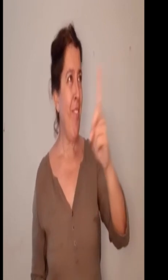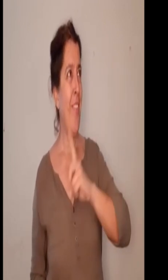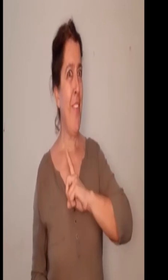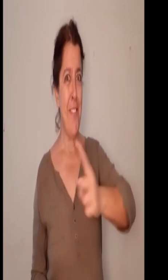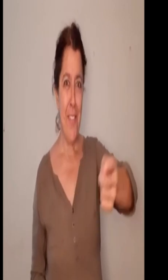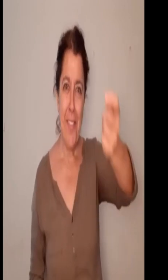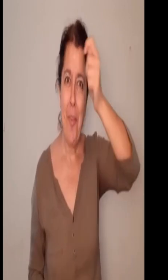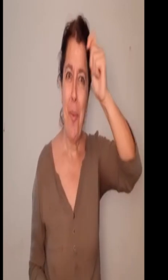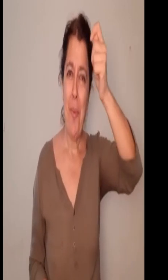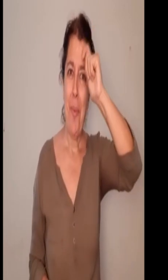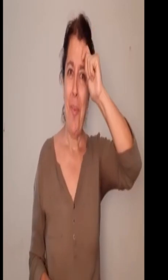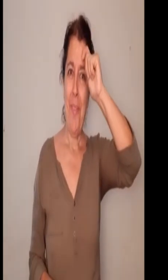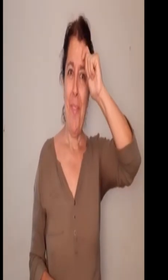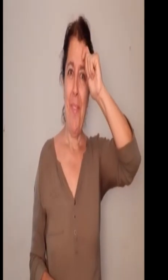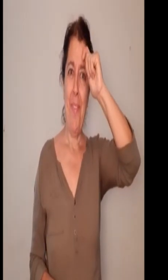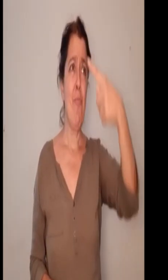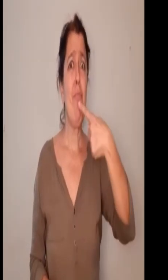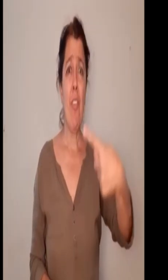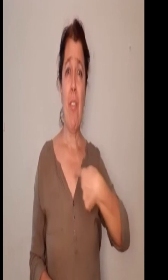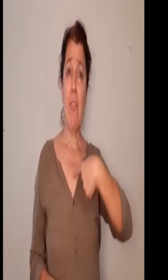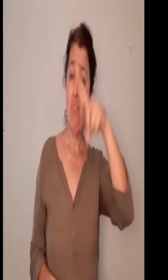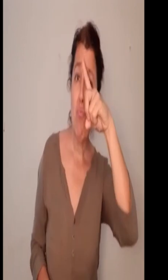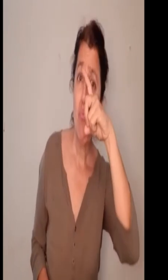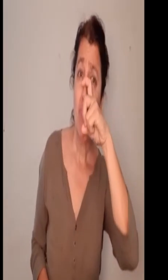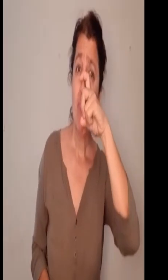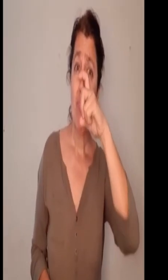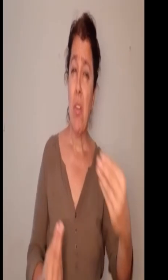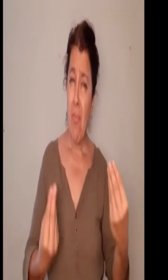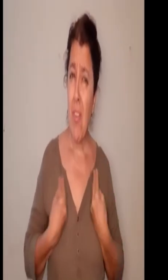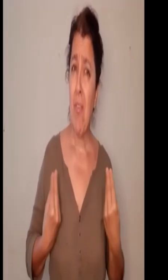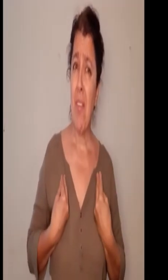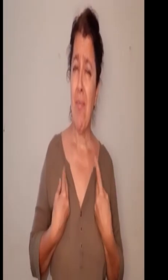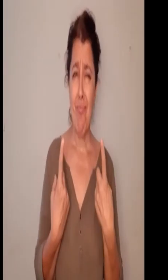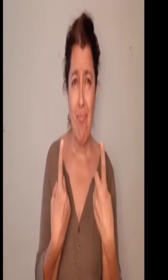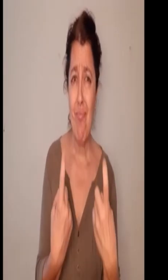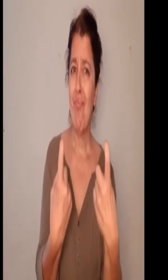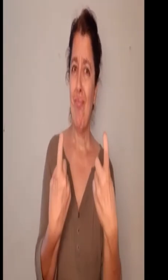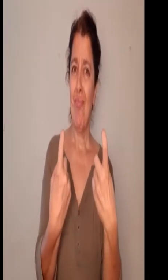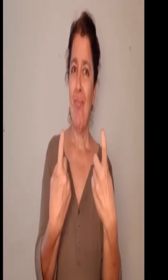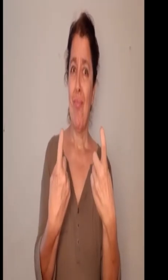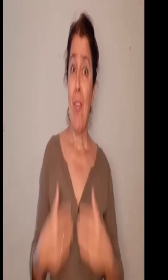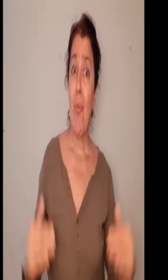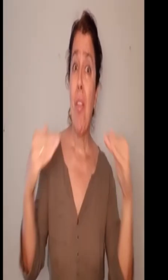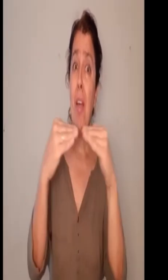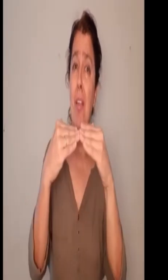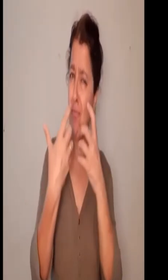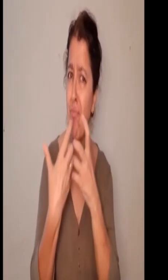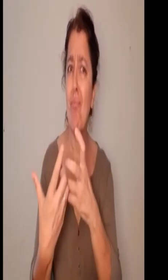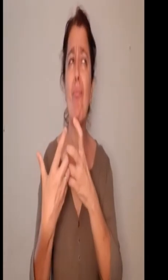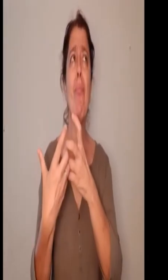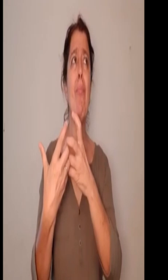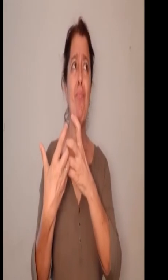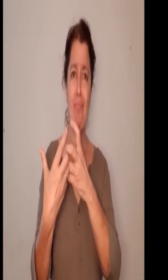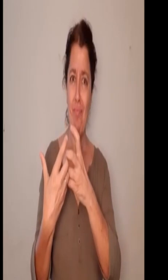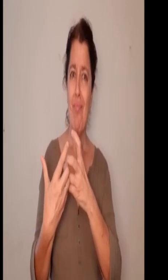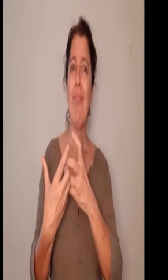saludarle Dos hermosas mariposas que le hicieron recordar Es necesario vivir y luchar por